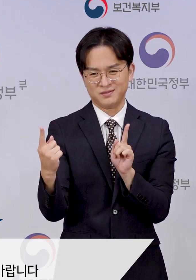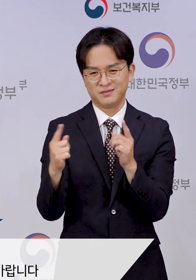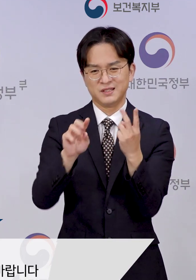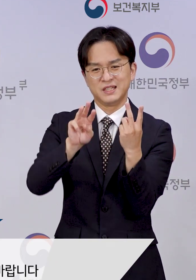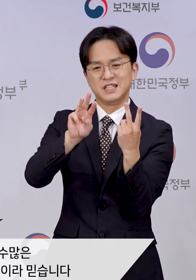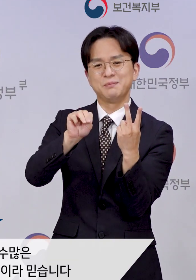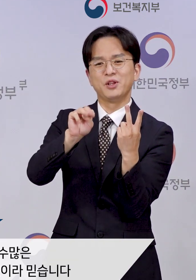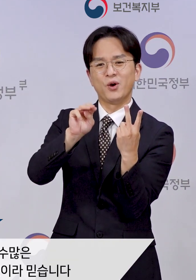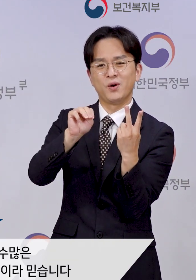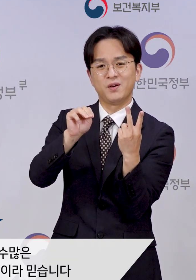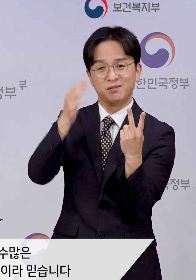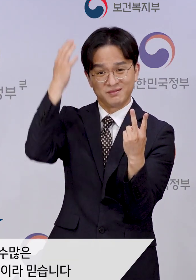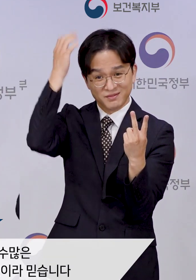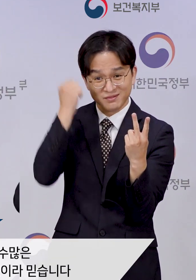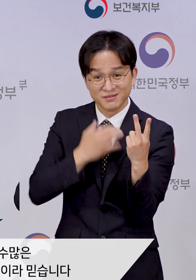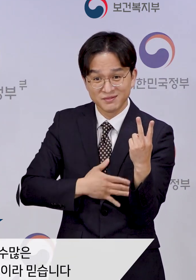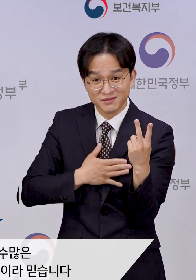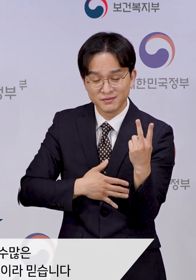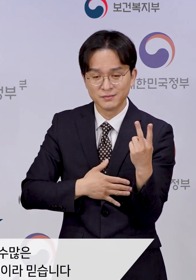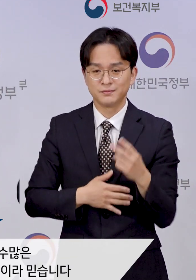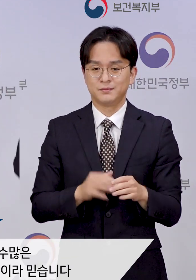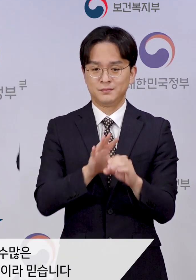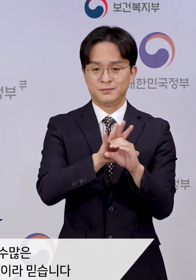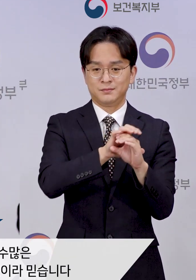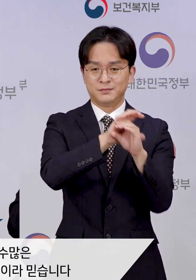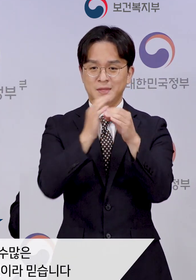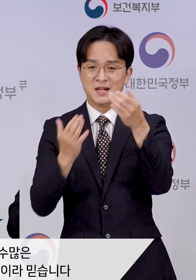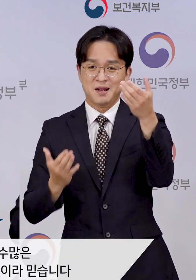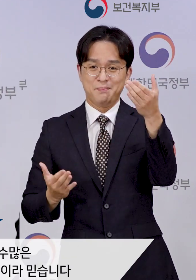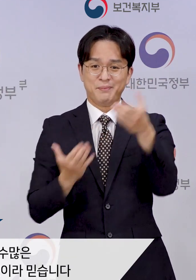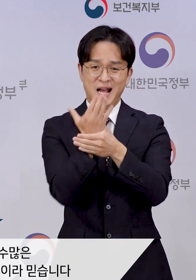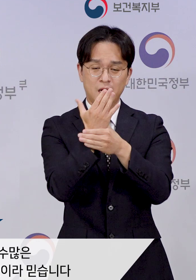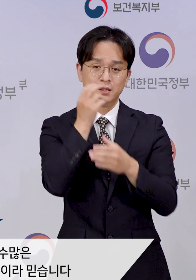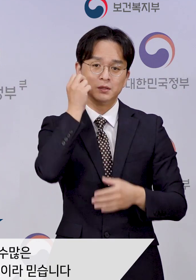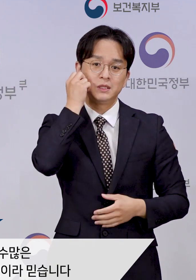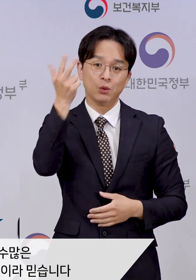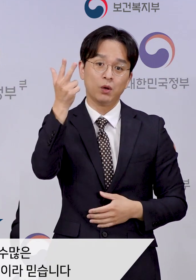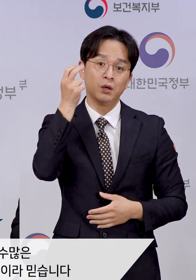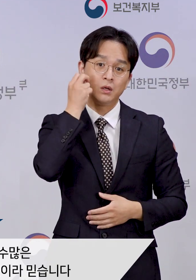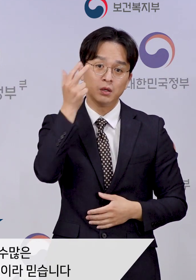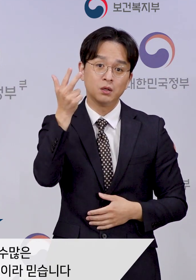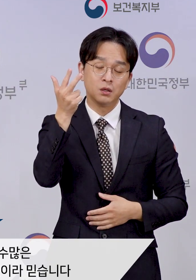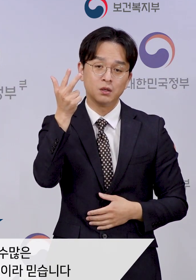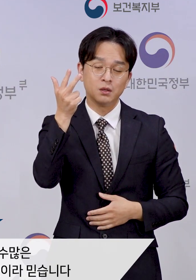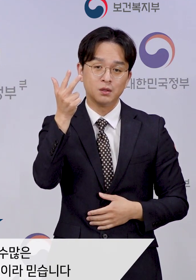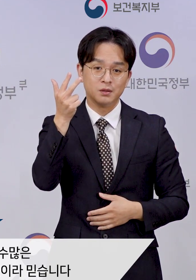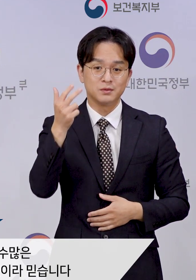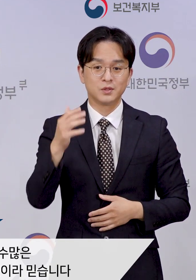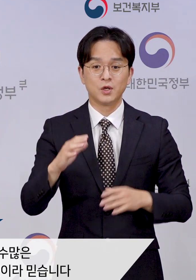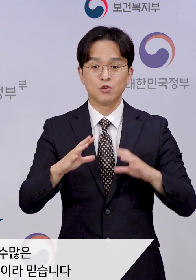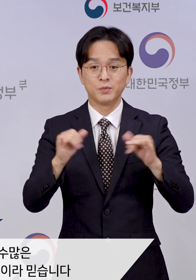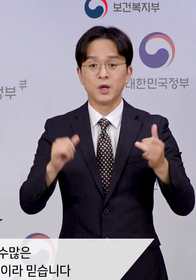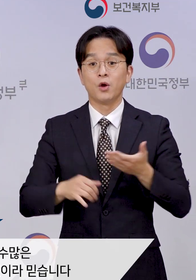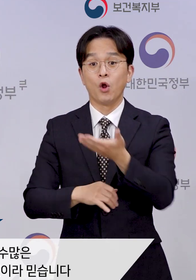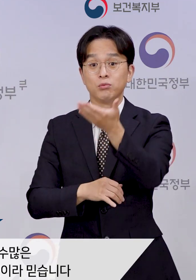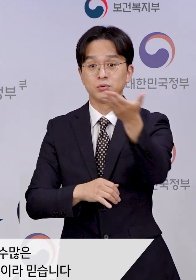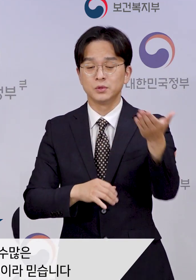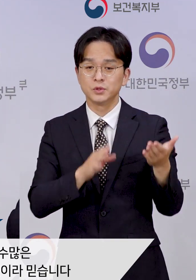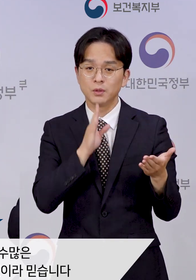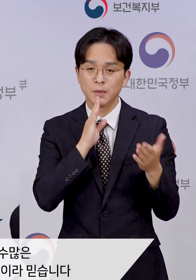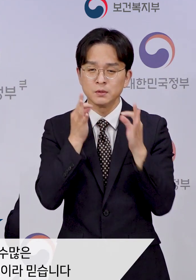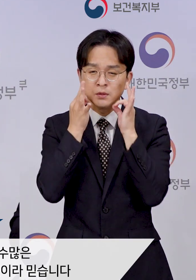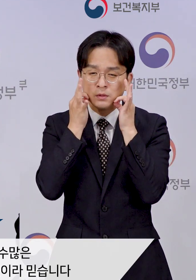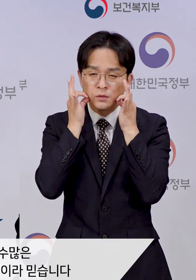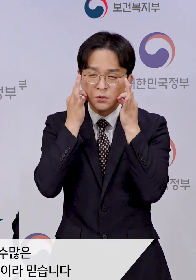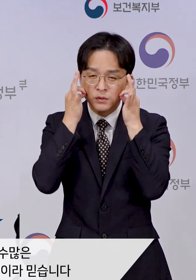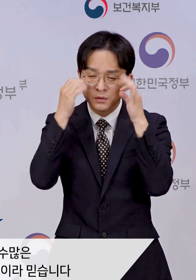바랍니다. 코로나19에 대응하는 지난 7개월간 우리는 국민과 함께 수많은 위험한 고비를 이겨내